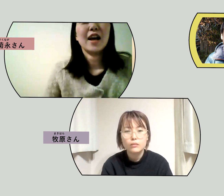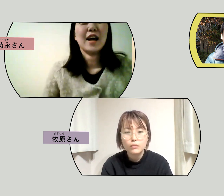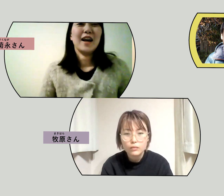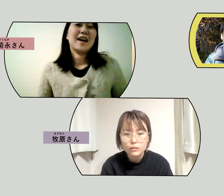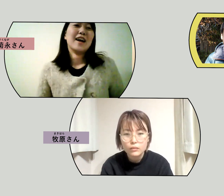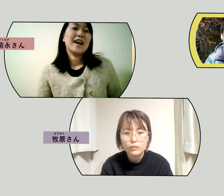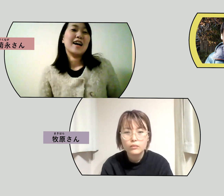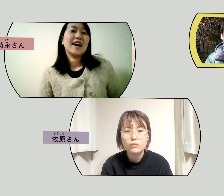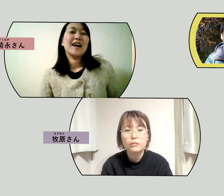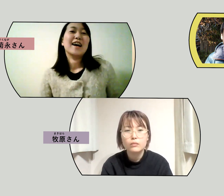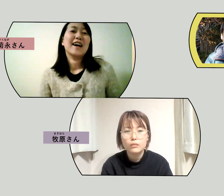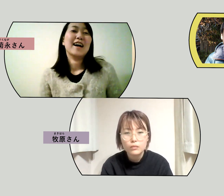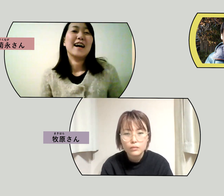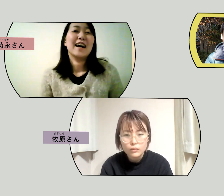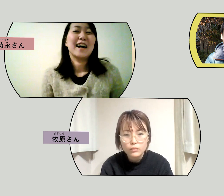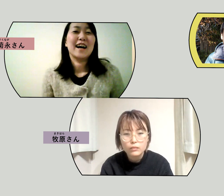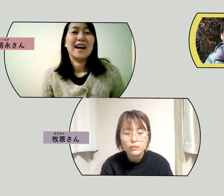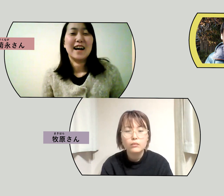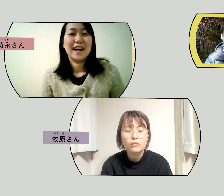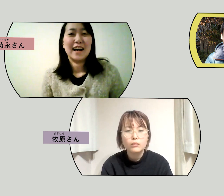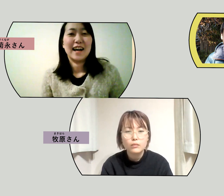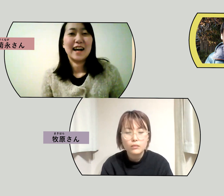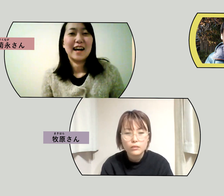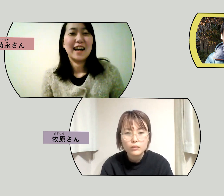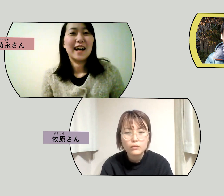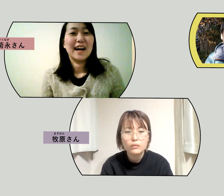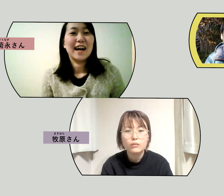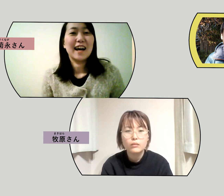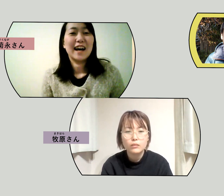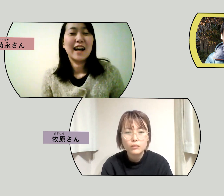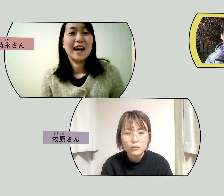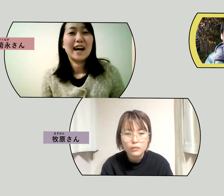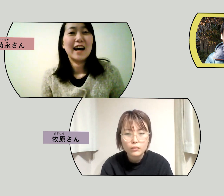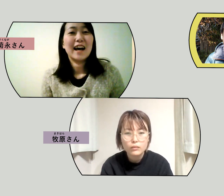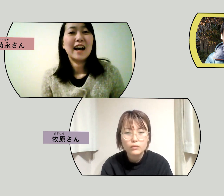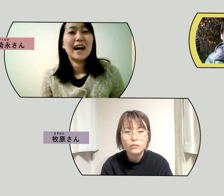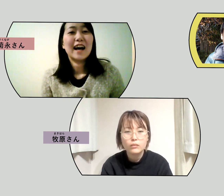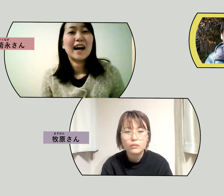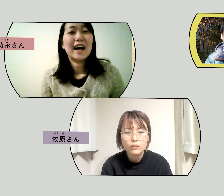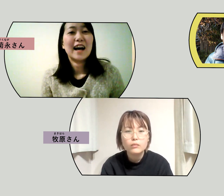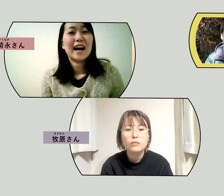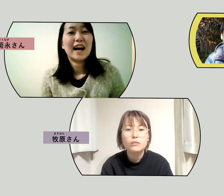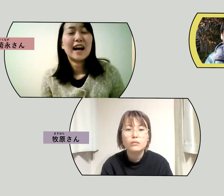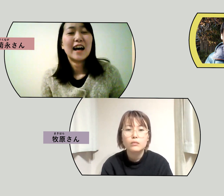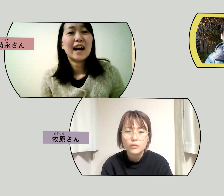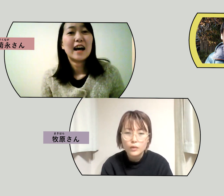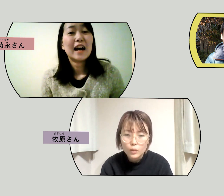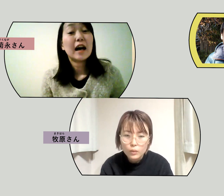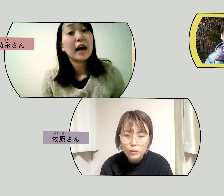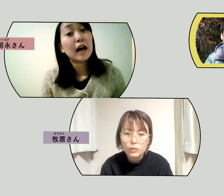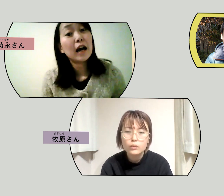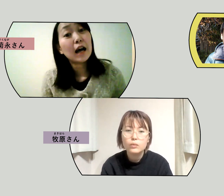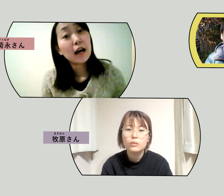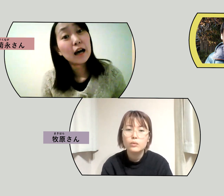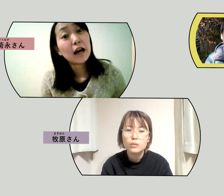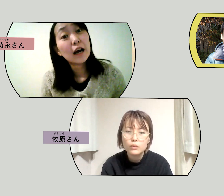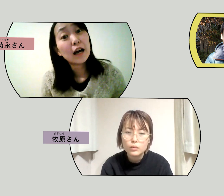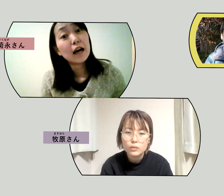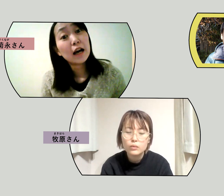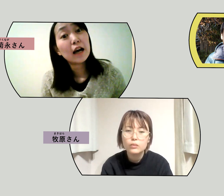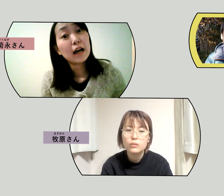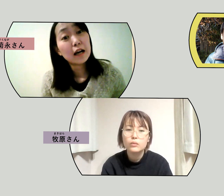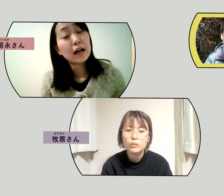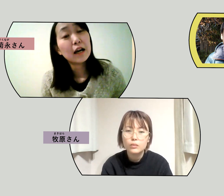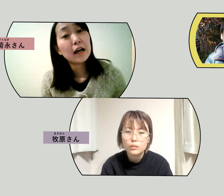ていてどうしてもだから火表現とかが多くなあのなって直接的な表現っていうのは逆に少なくなっているなっての自分でも